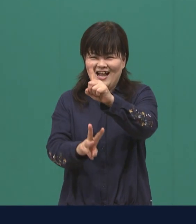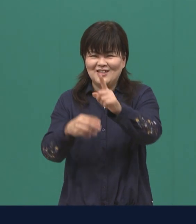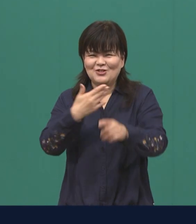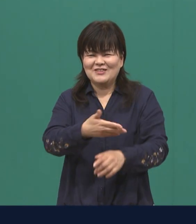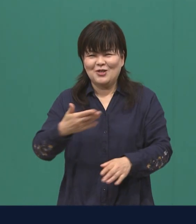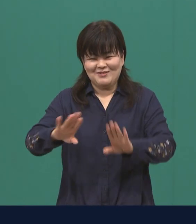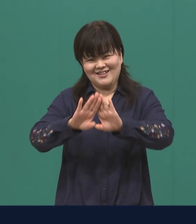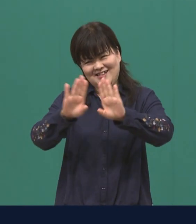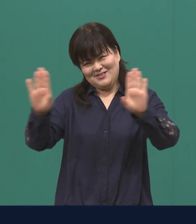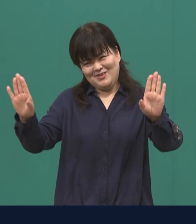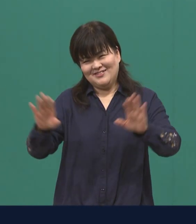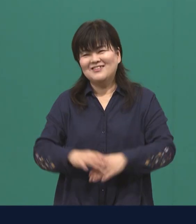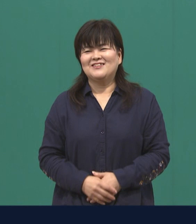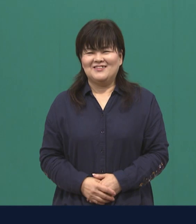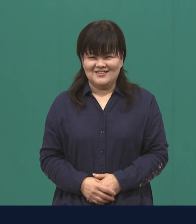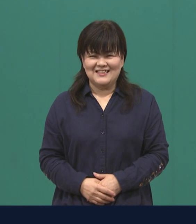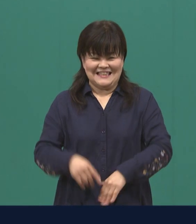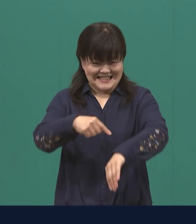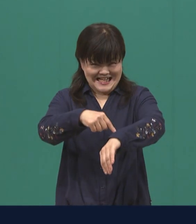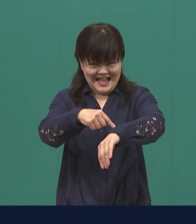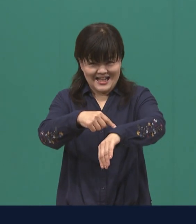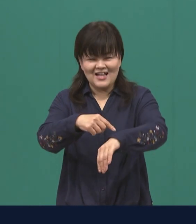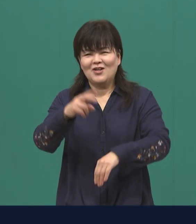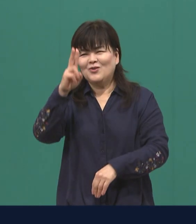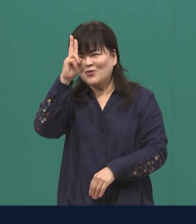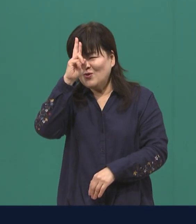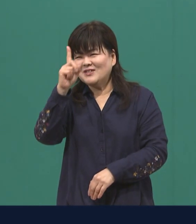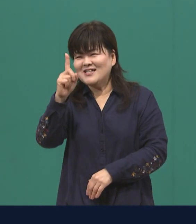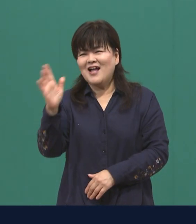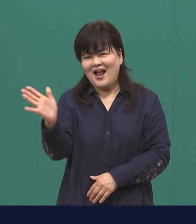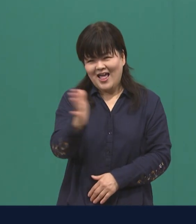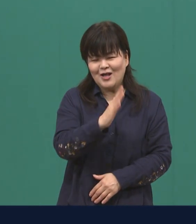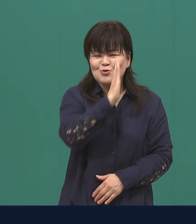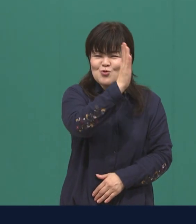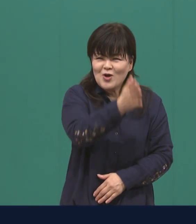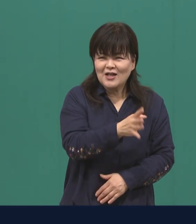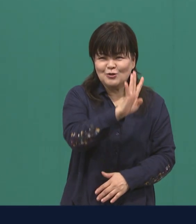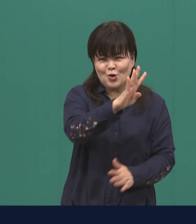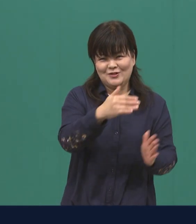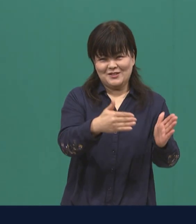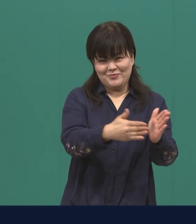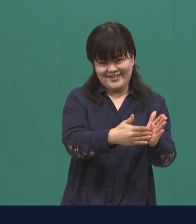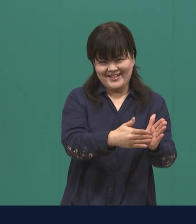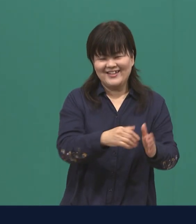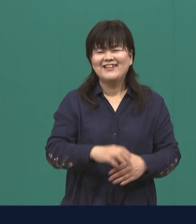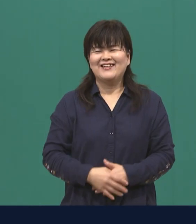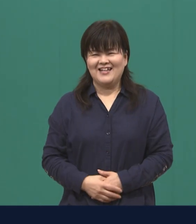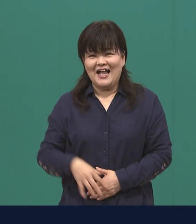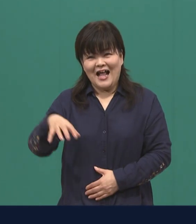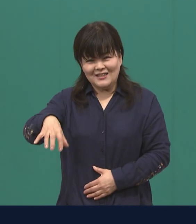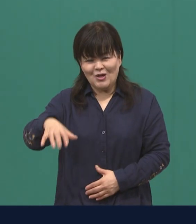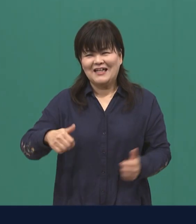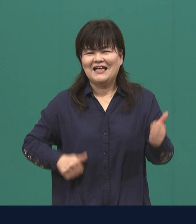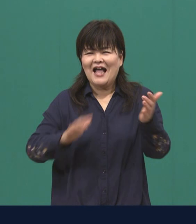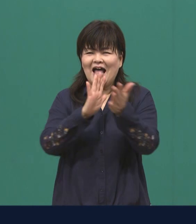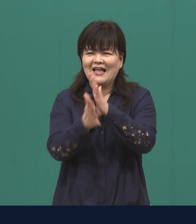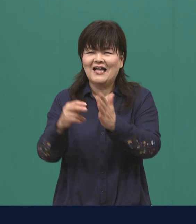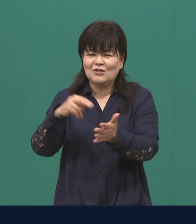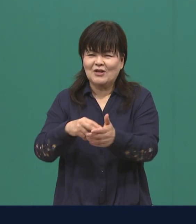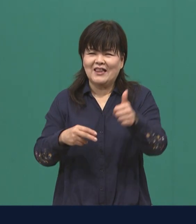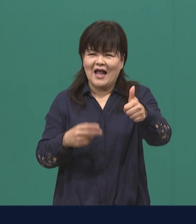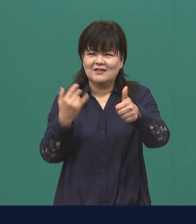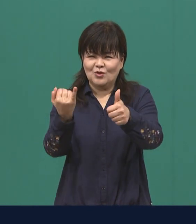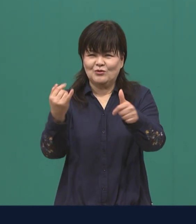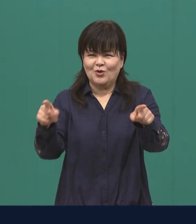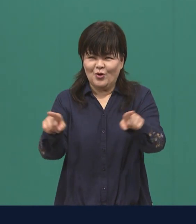水曜日に開催します。時間は昼1時から夕方4時で、会場は滋